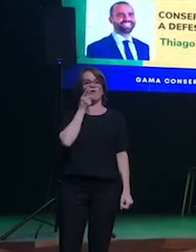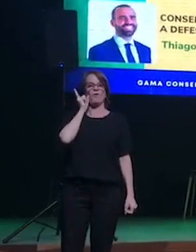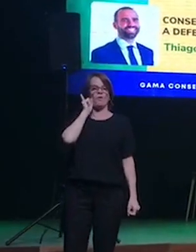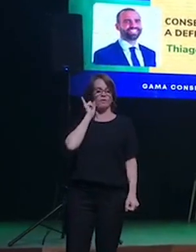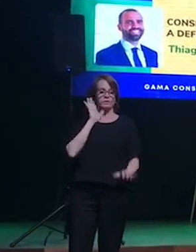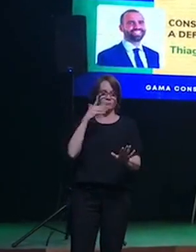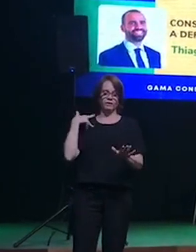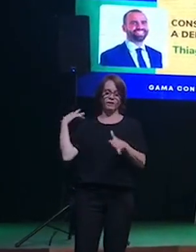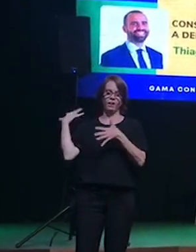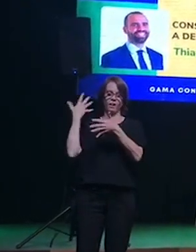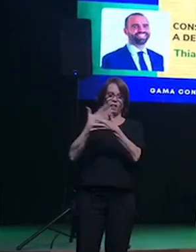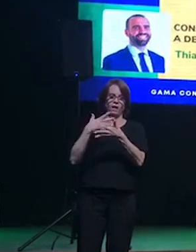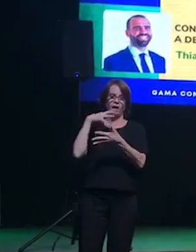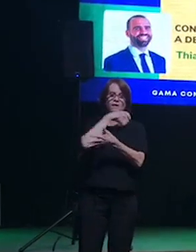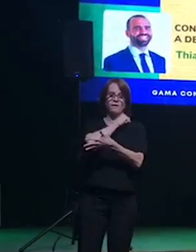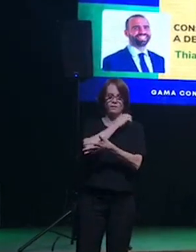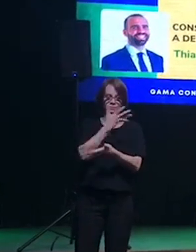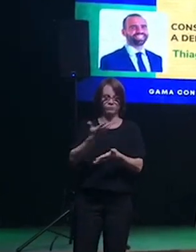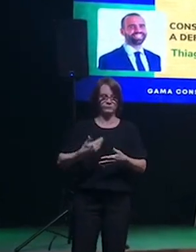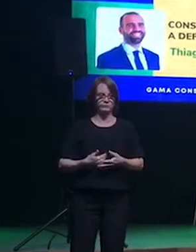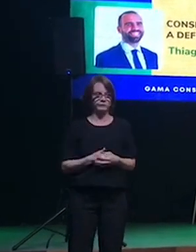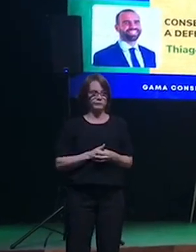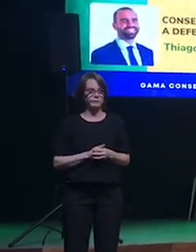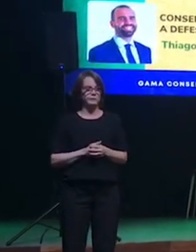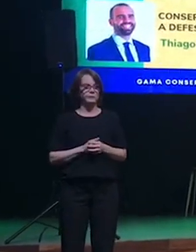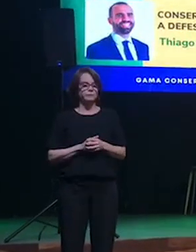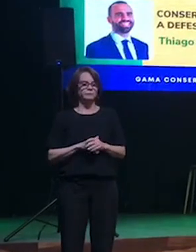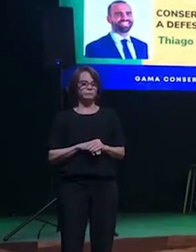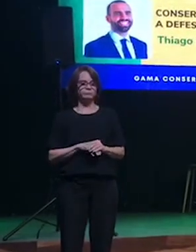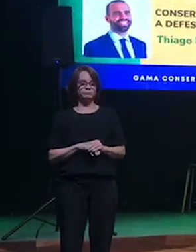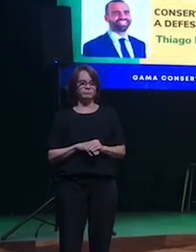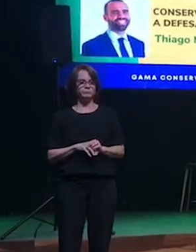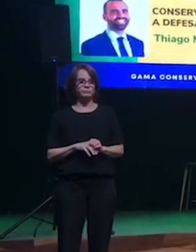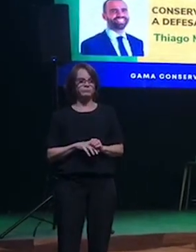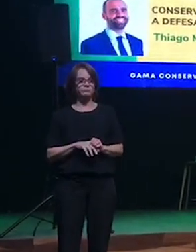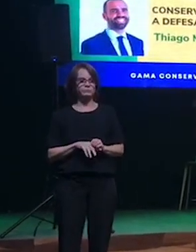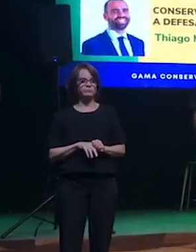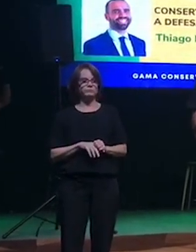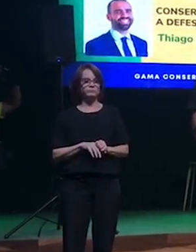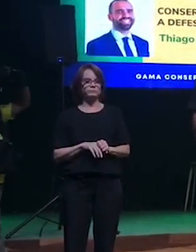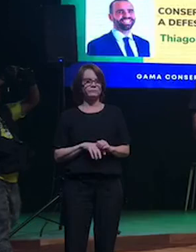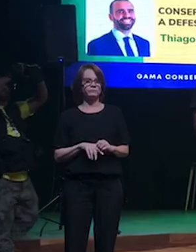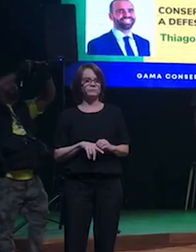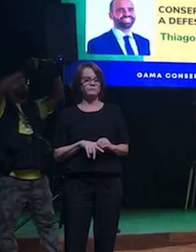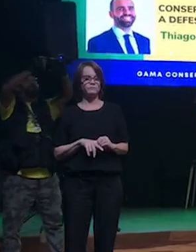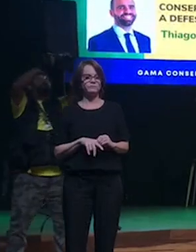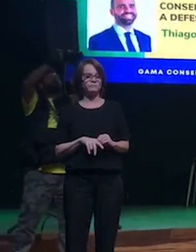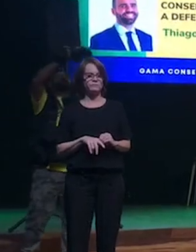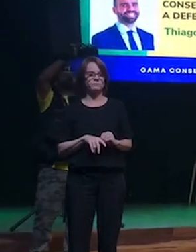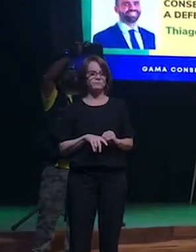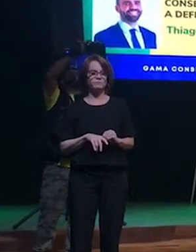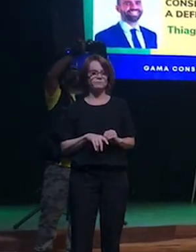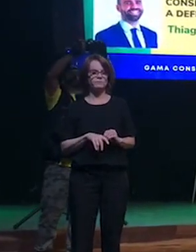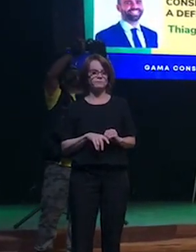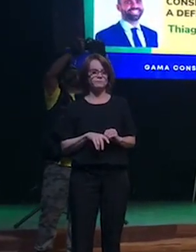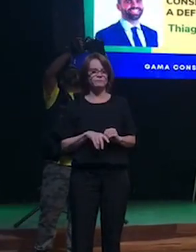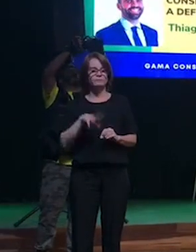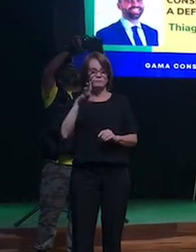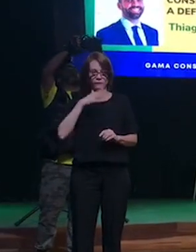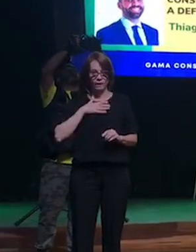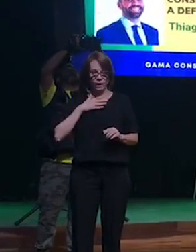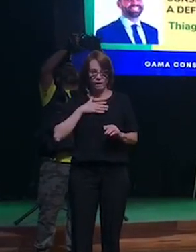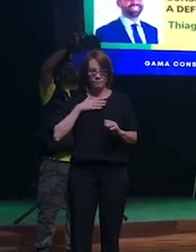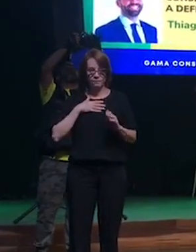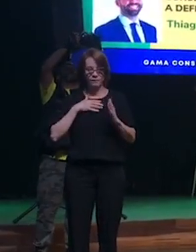vida passa rápido, Edson. se você pegar minha monografia